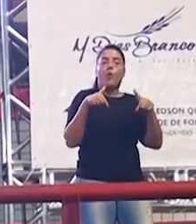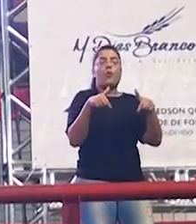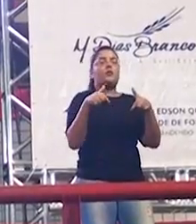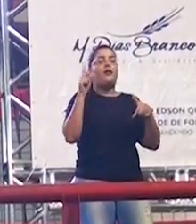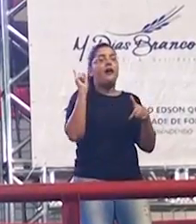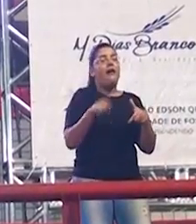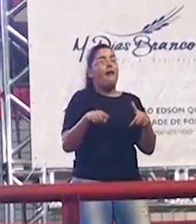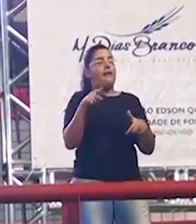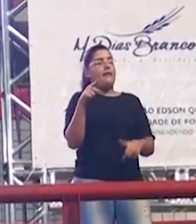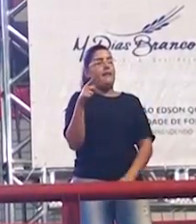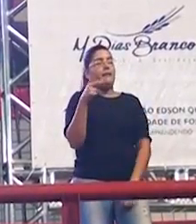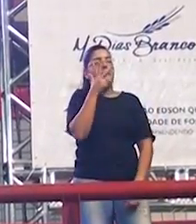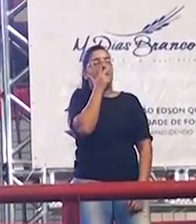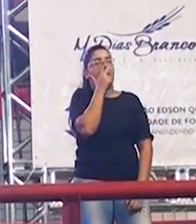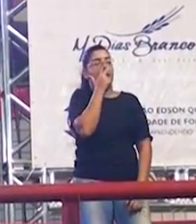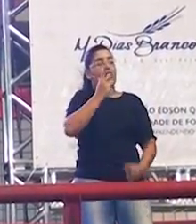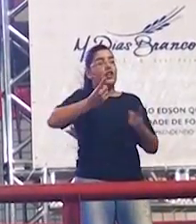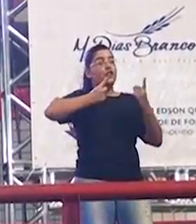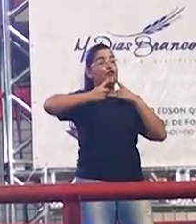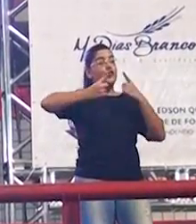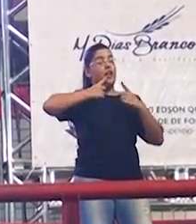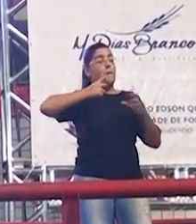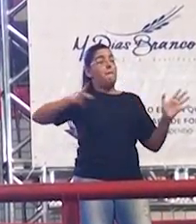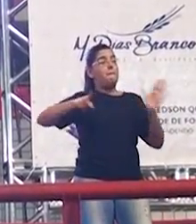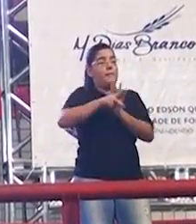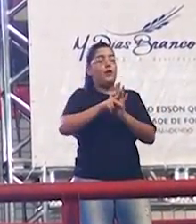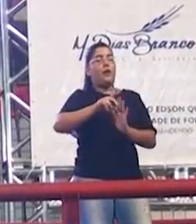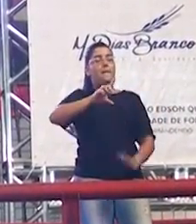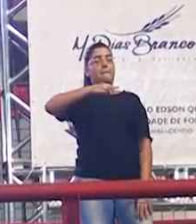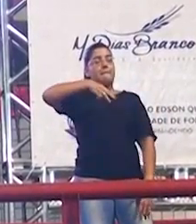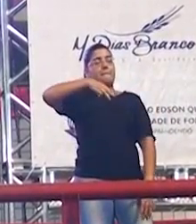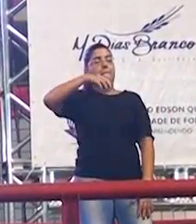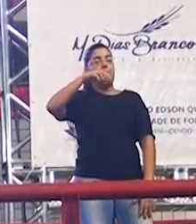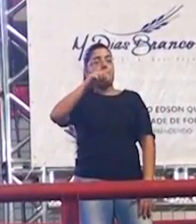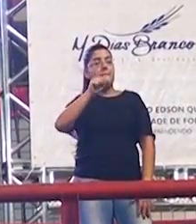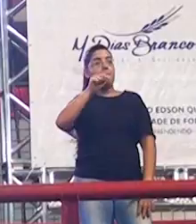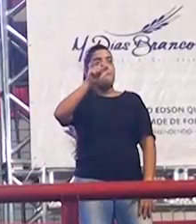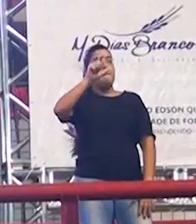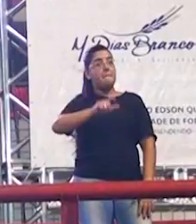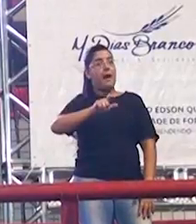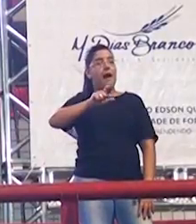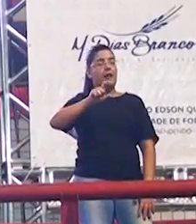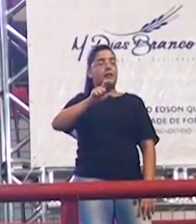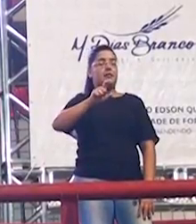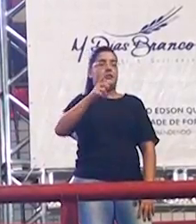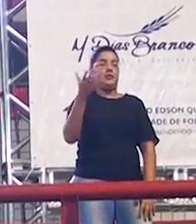que é a essência da dialética marxista, sociologicamente falando. Certo?